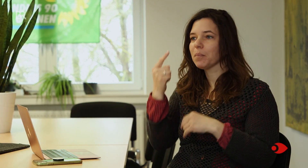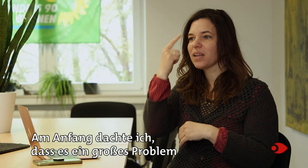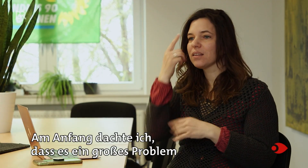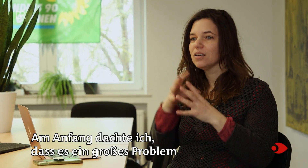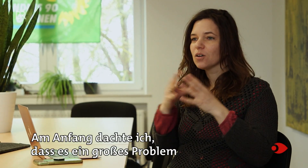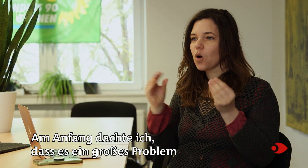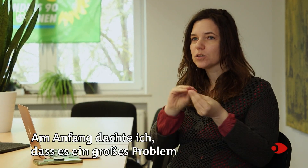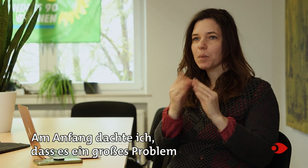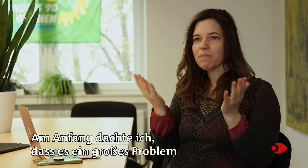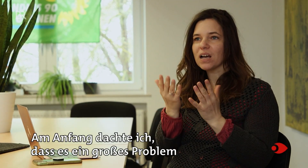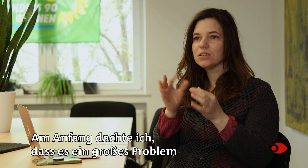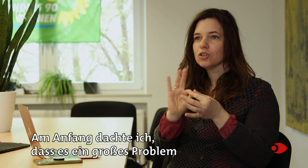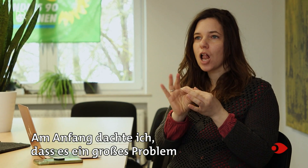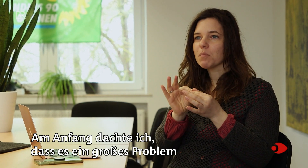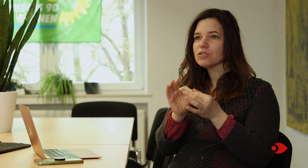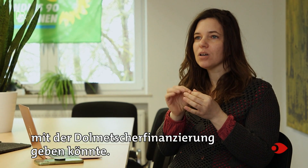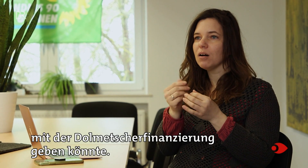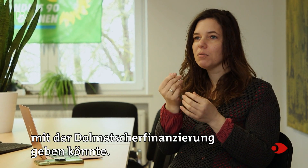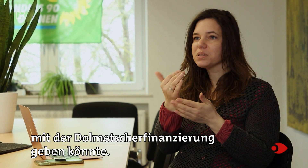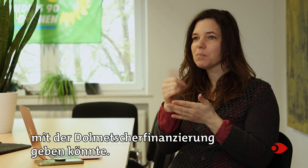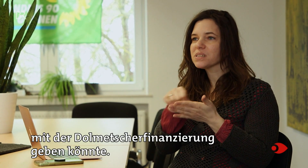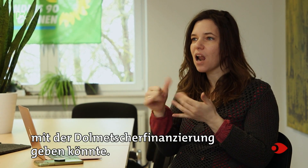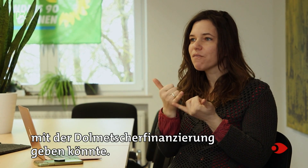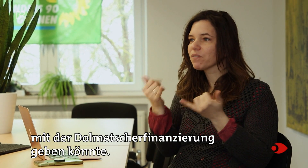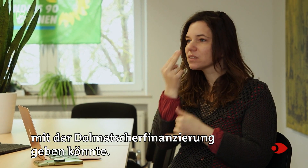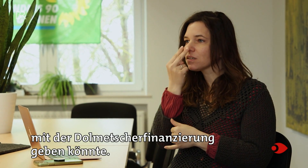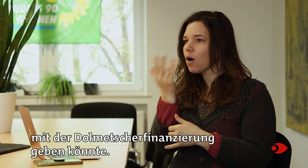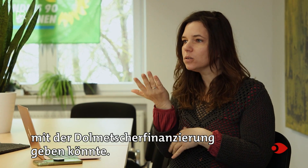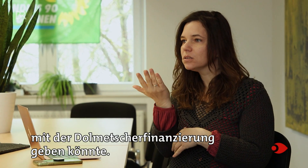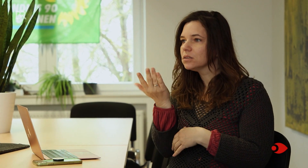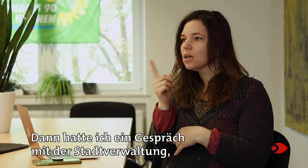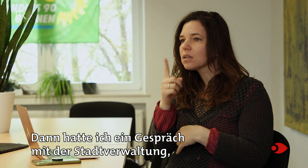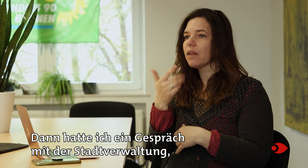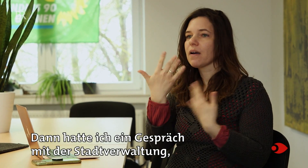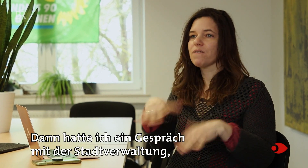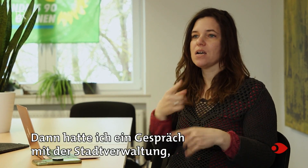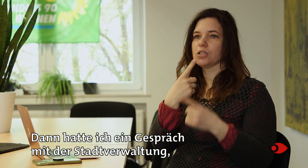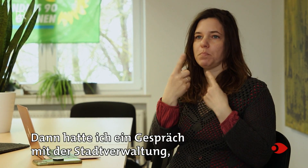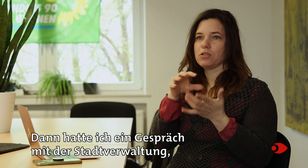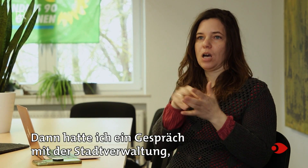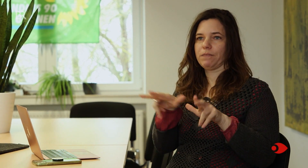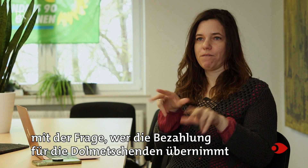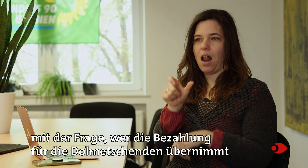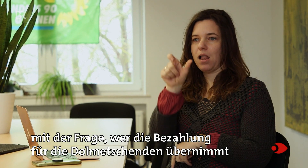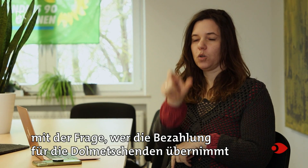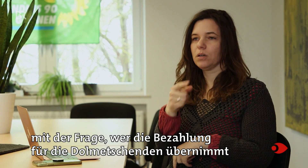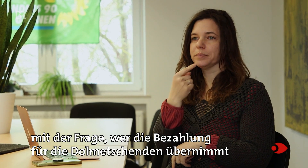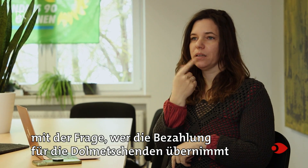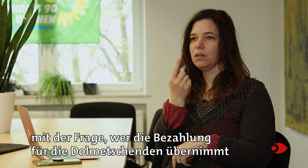Am Anfang dachte ich, dass es ein großes Problem mit der Dolmetscherfinanzierung geben könnte. Dann hatte ich ein Gespräch mit der Stadtverwaltung mit der Frage, wer die Bezahlung